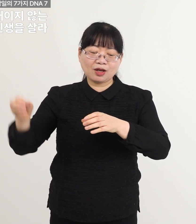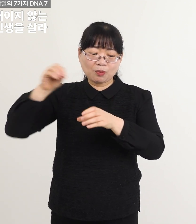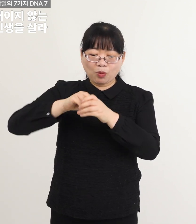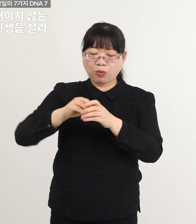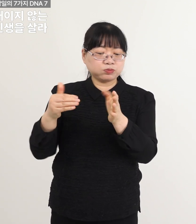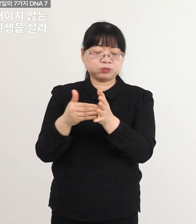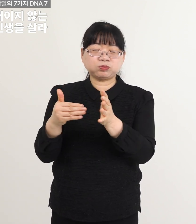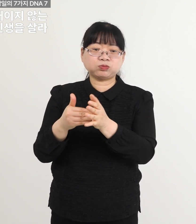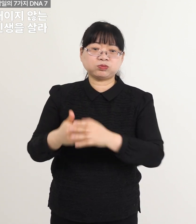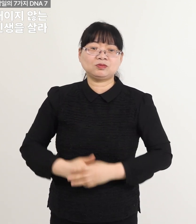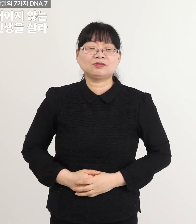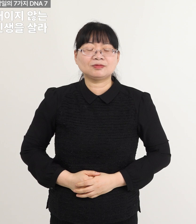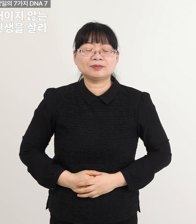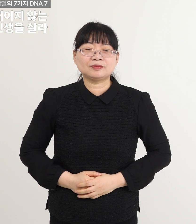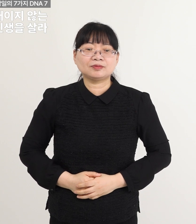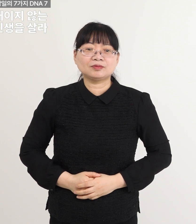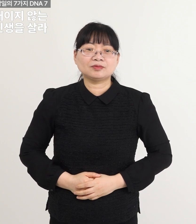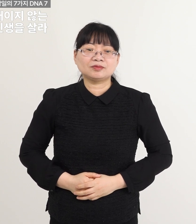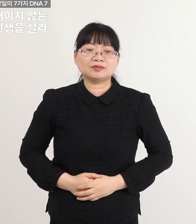수가 있어요.